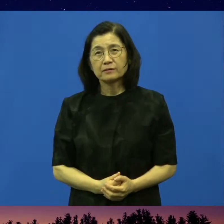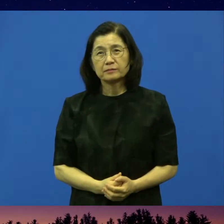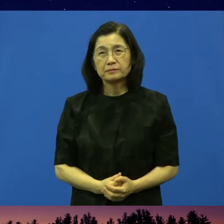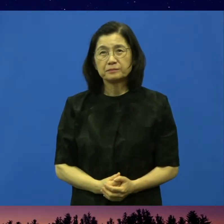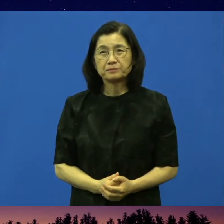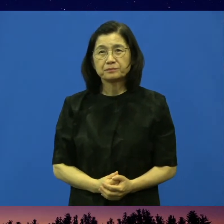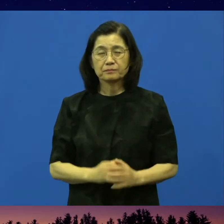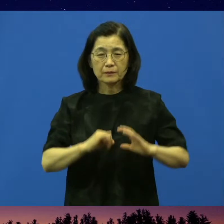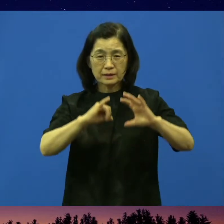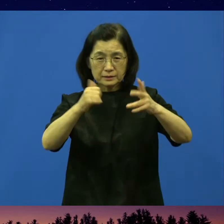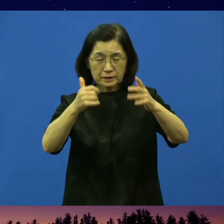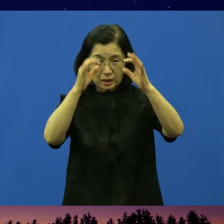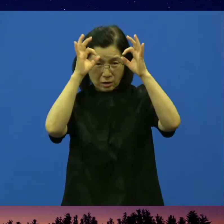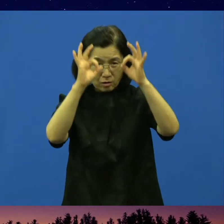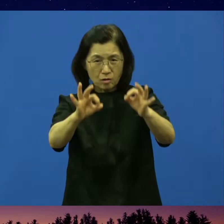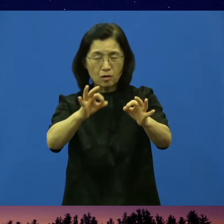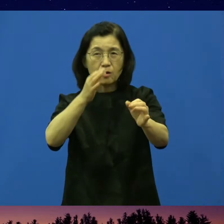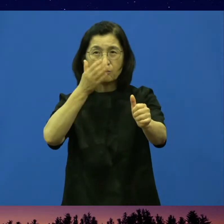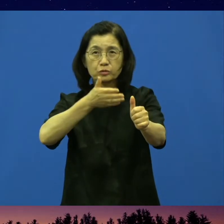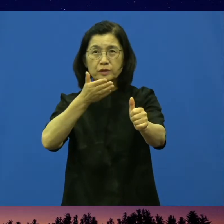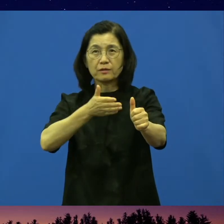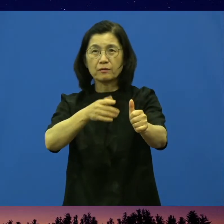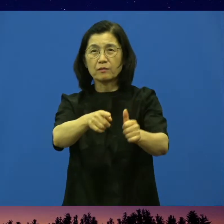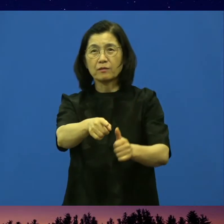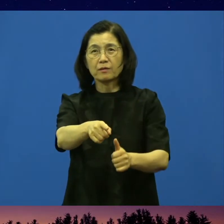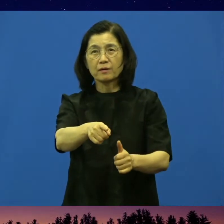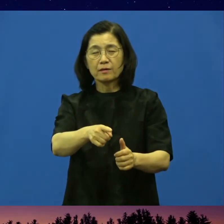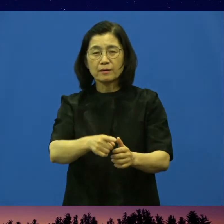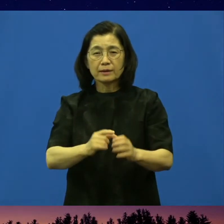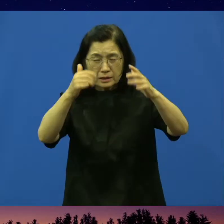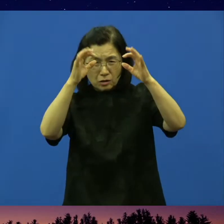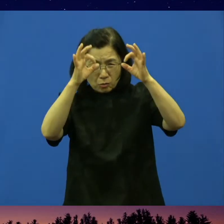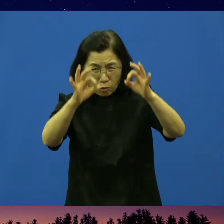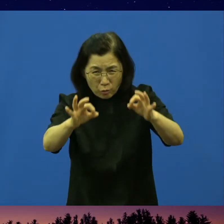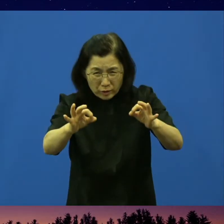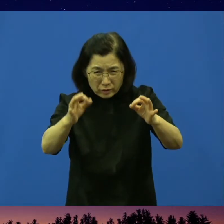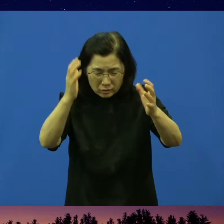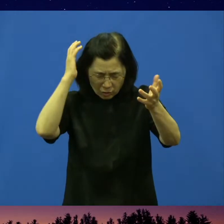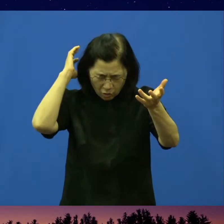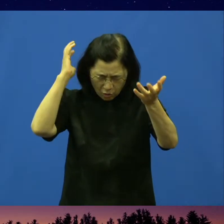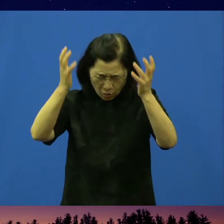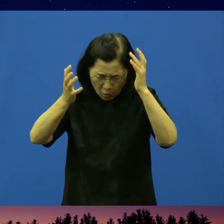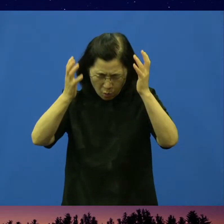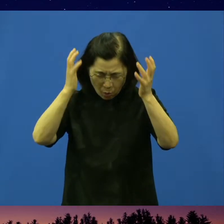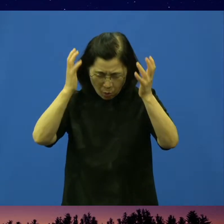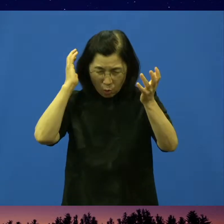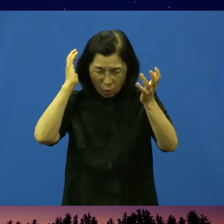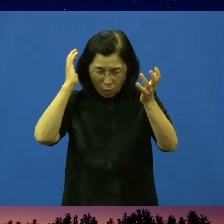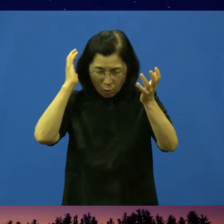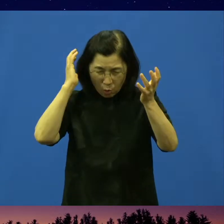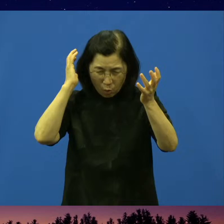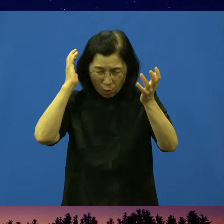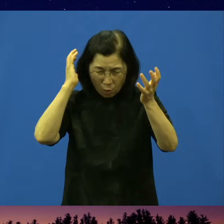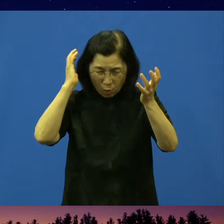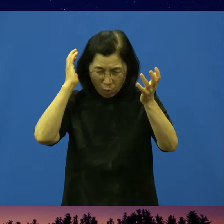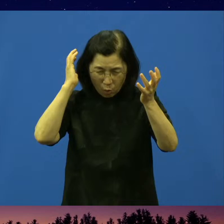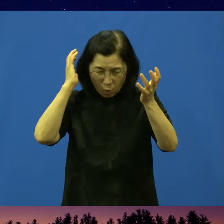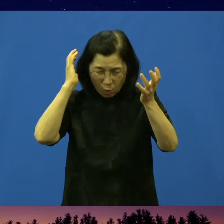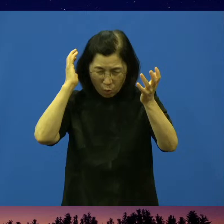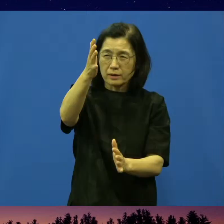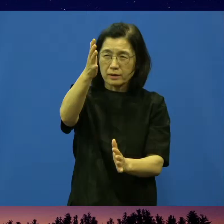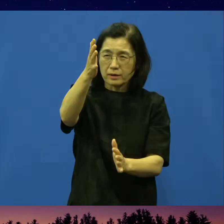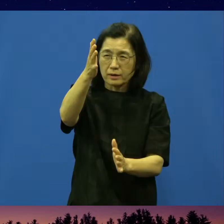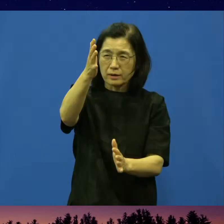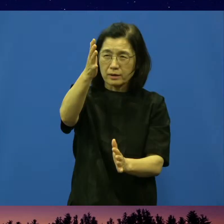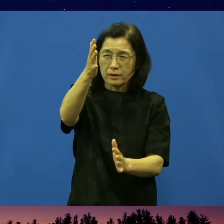여러분, 세상을 보십시오. 대단한 것이 보이지만 갈수록 혼란스러워요. 애국처럼 화려해 보이죠. 절대로